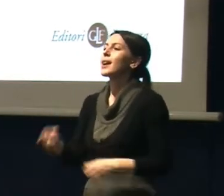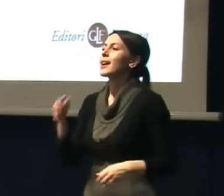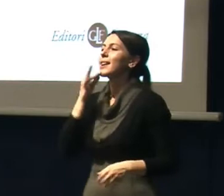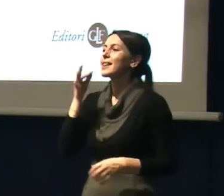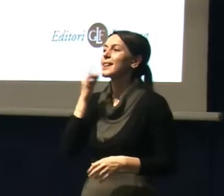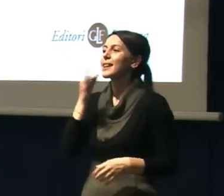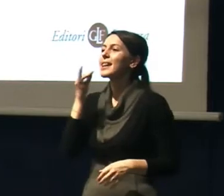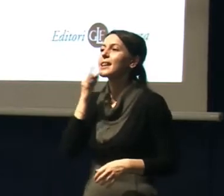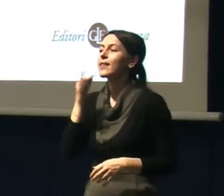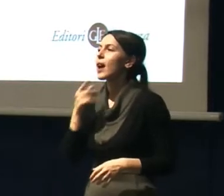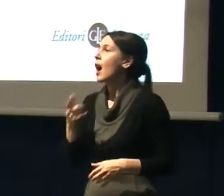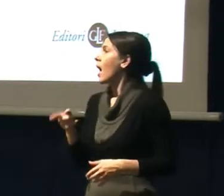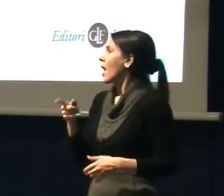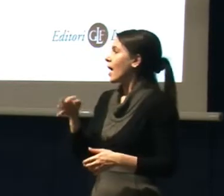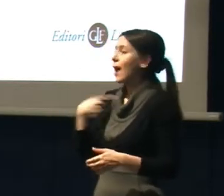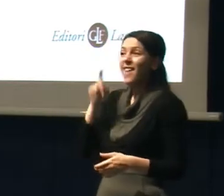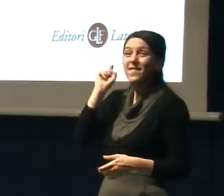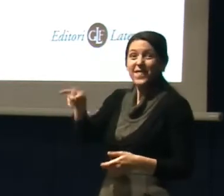abbiamo tutti